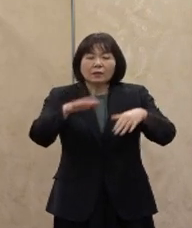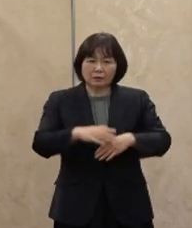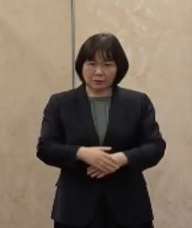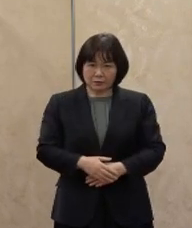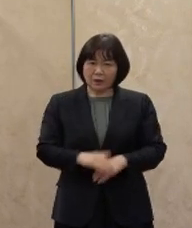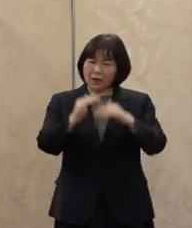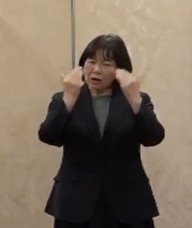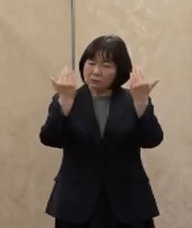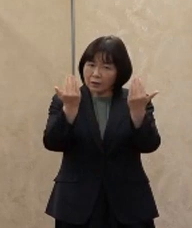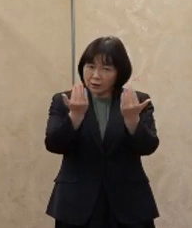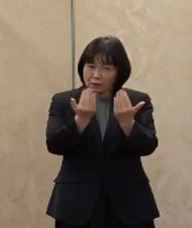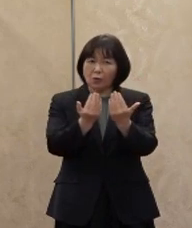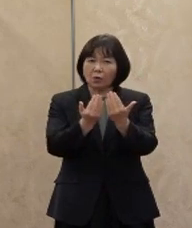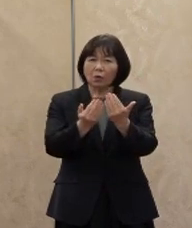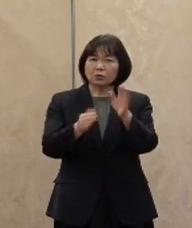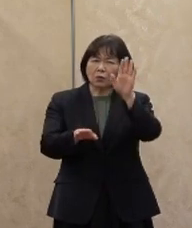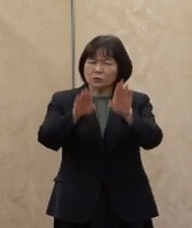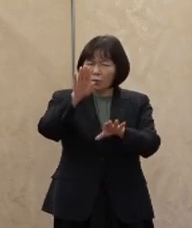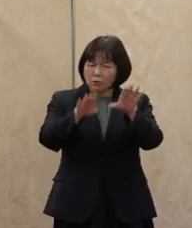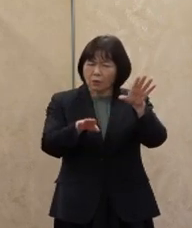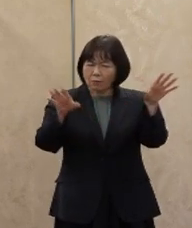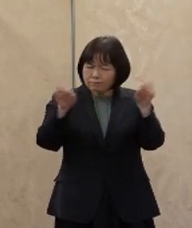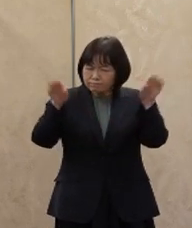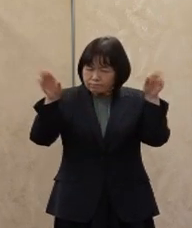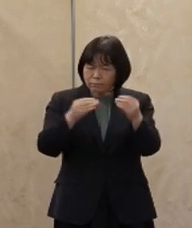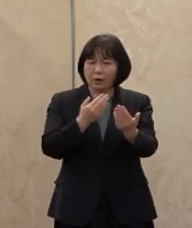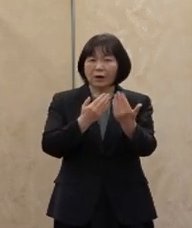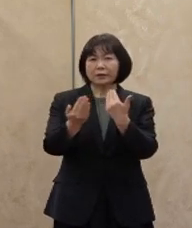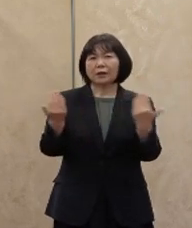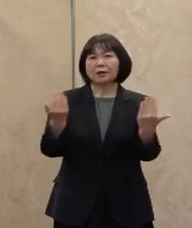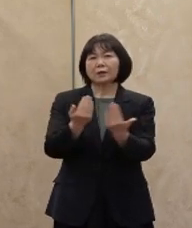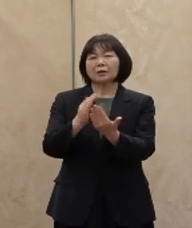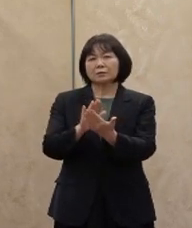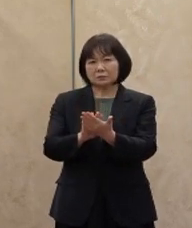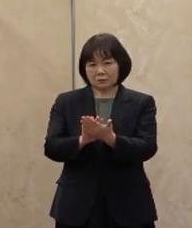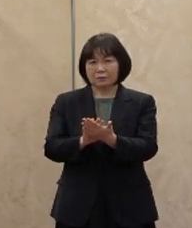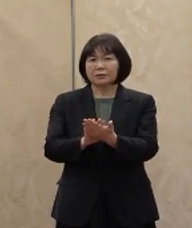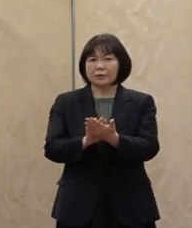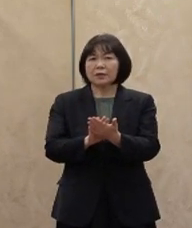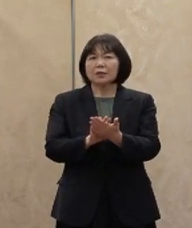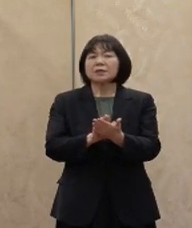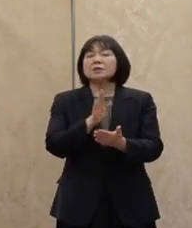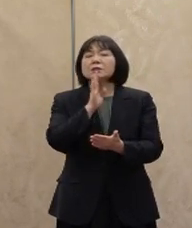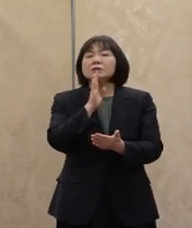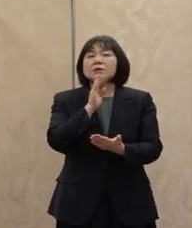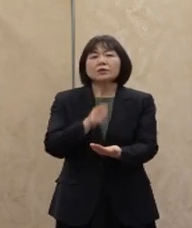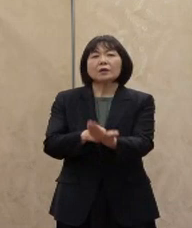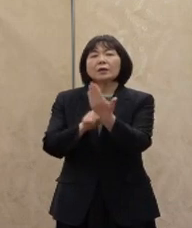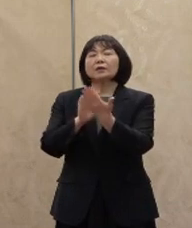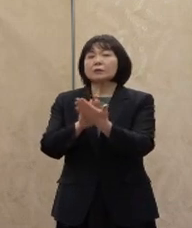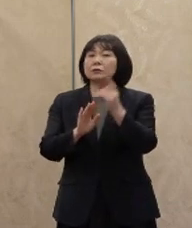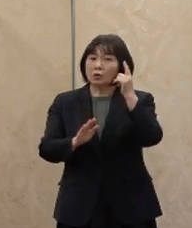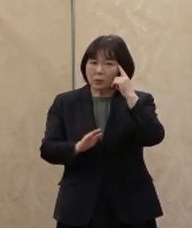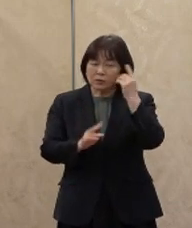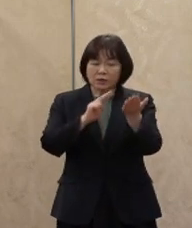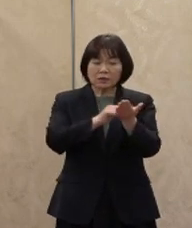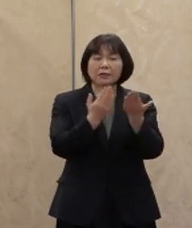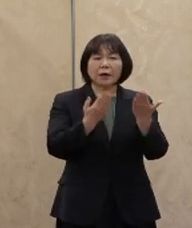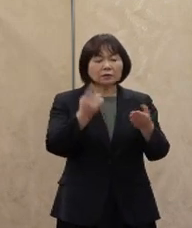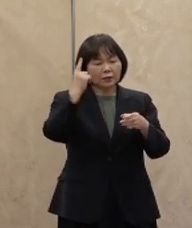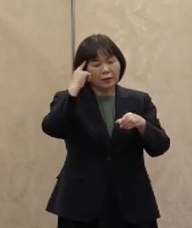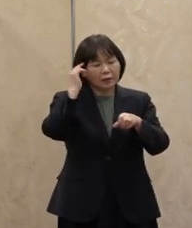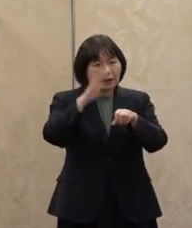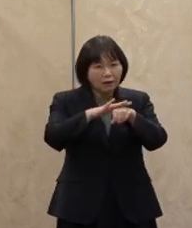の状況というのはやっぱり明らかになってくると、現実の 事実として。でそれ以外にも当然医学的な観点